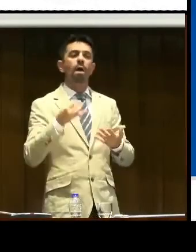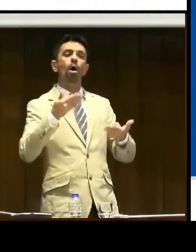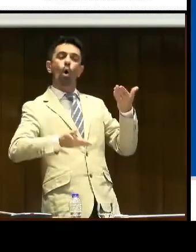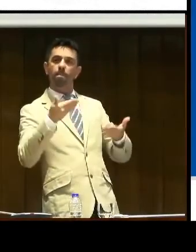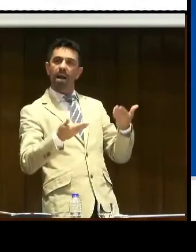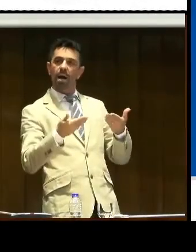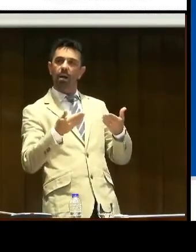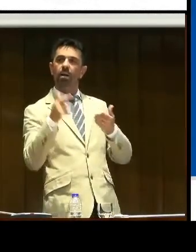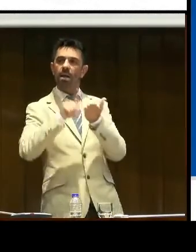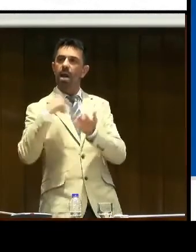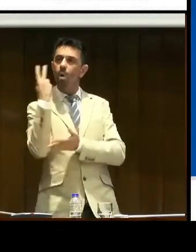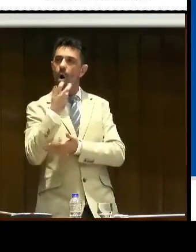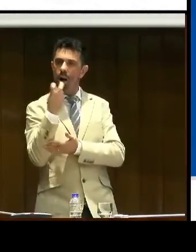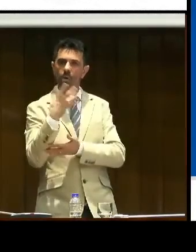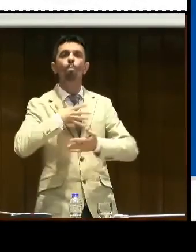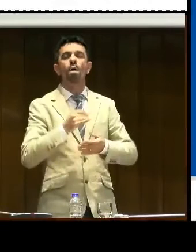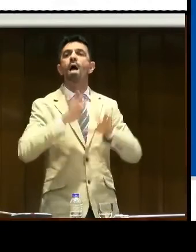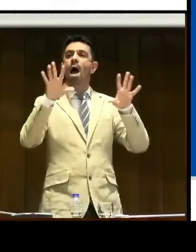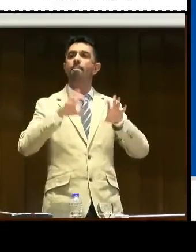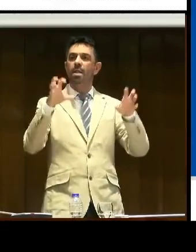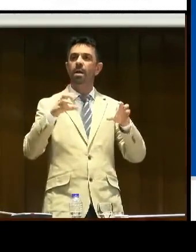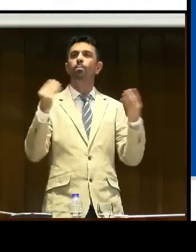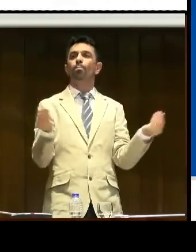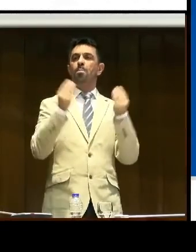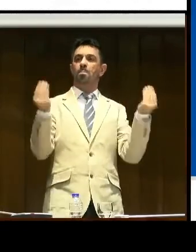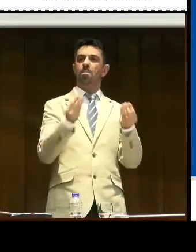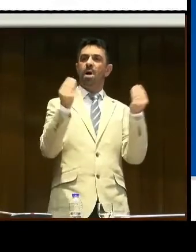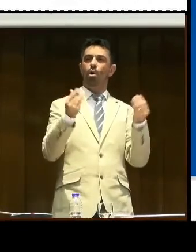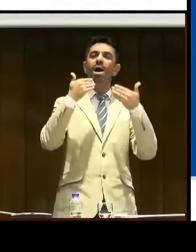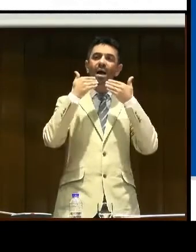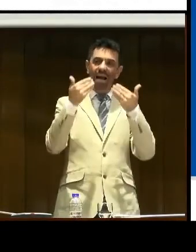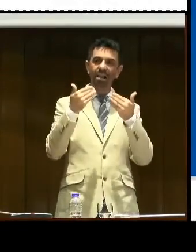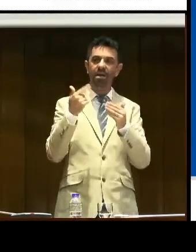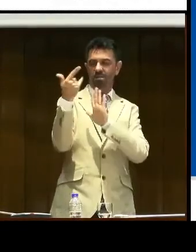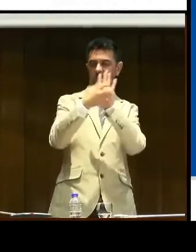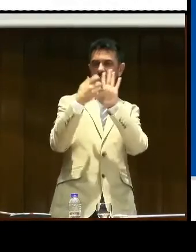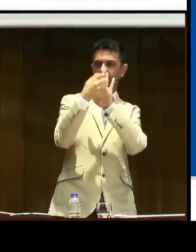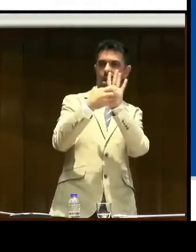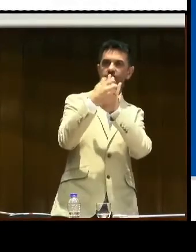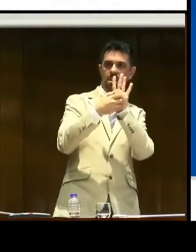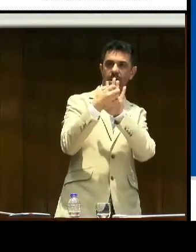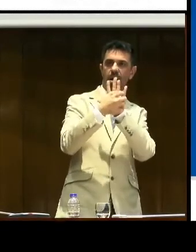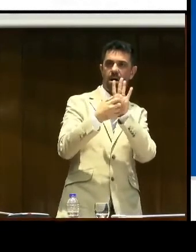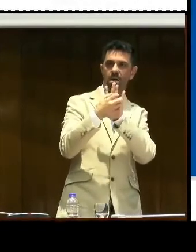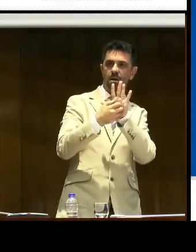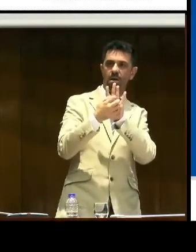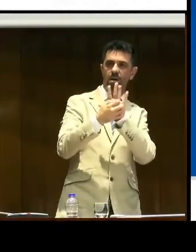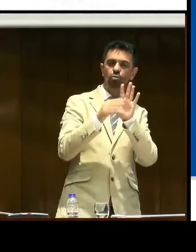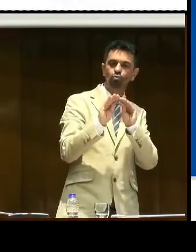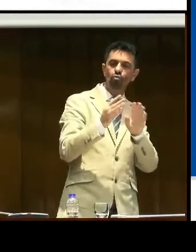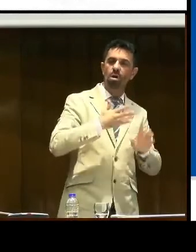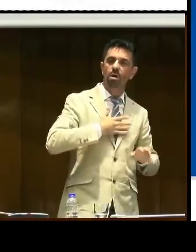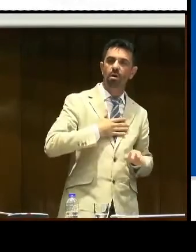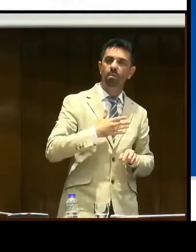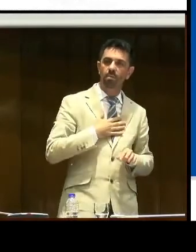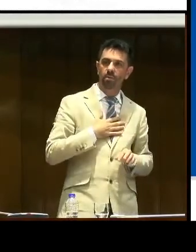adaptándose así a las nociones gramaticales que le son propias. Y en el